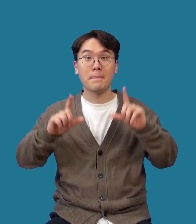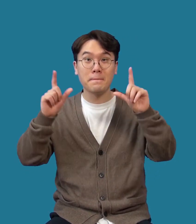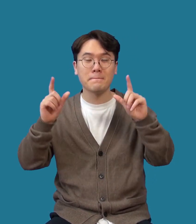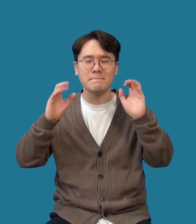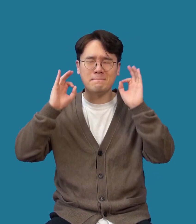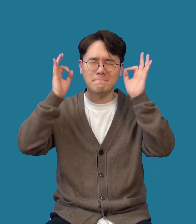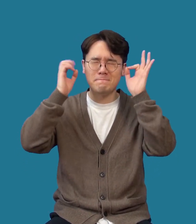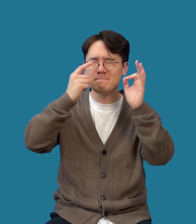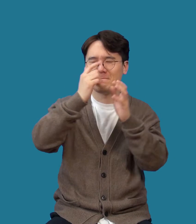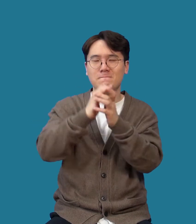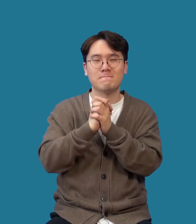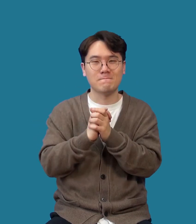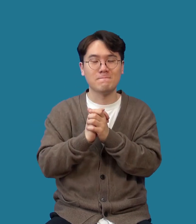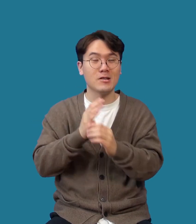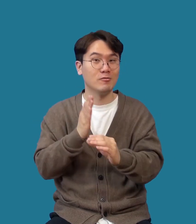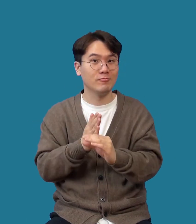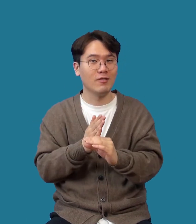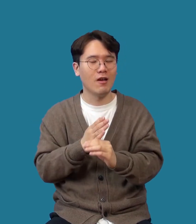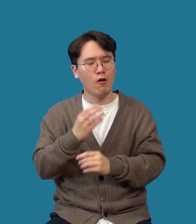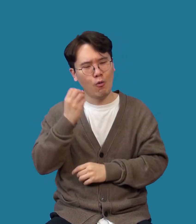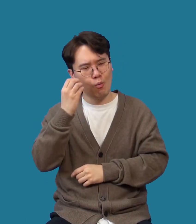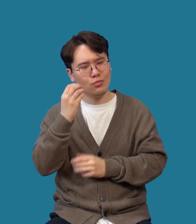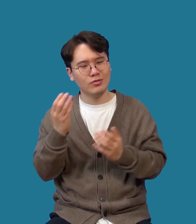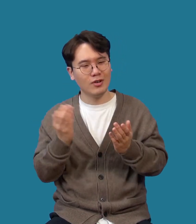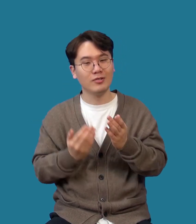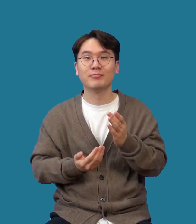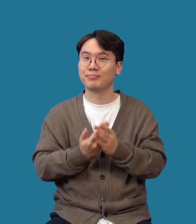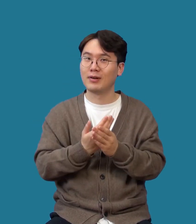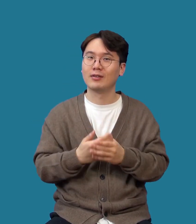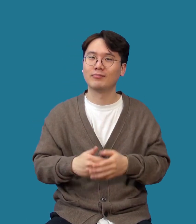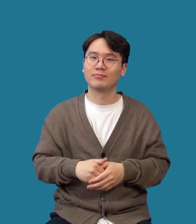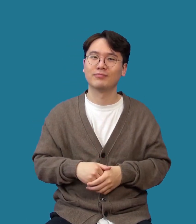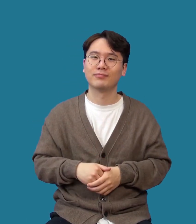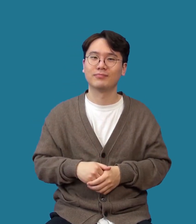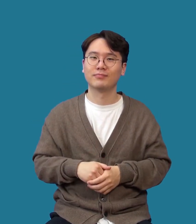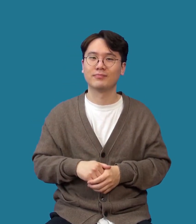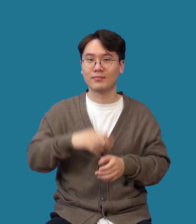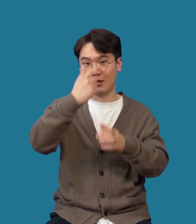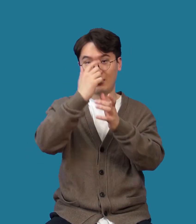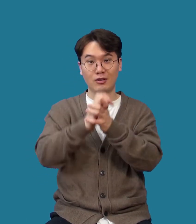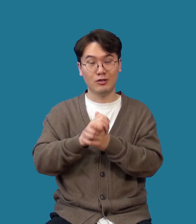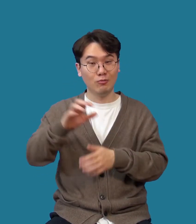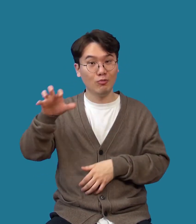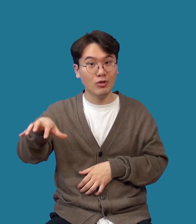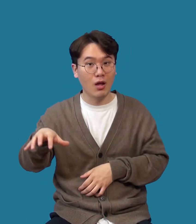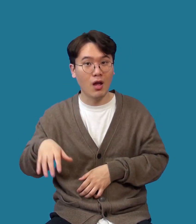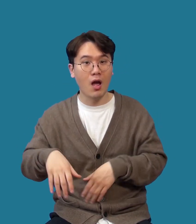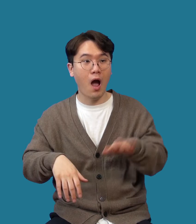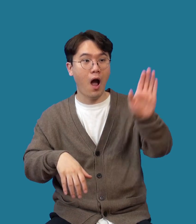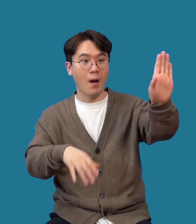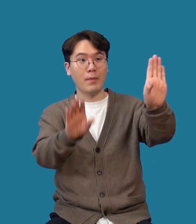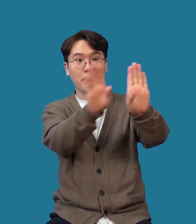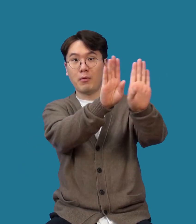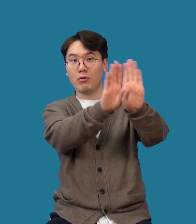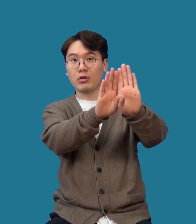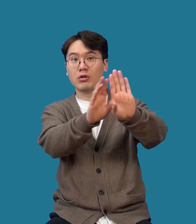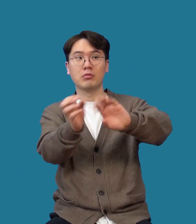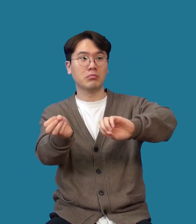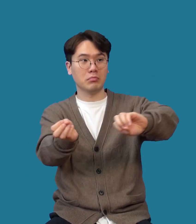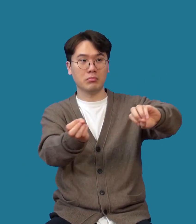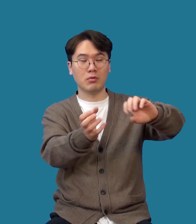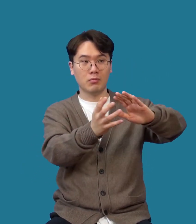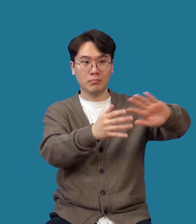기도하고 있는데 희한한 일이 일어났습니다. 그 기도실의 앞 벽이 날아가 버렸습니다. 그러더니